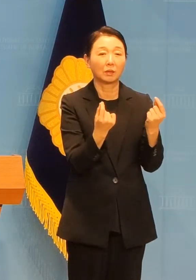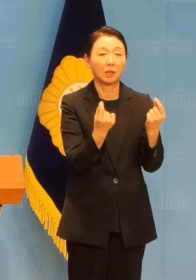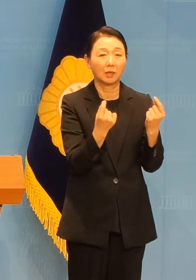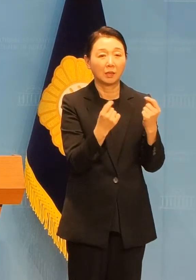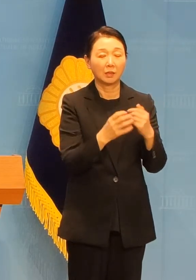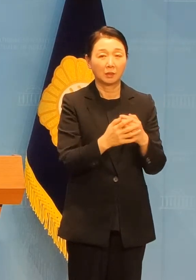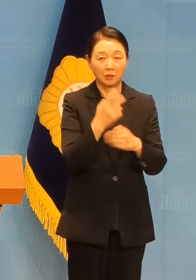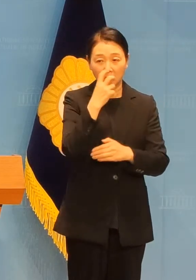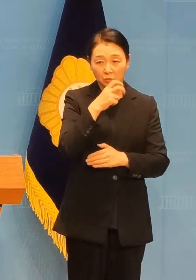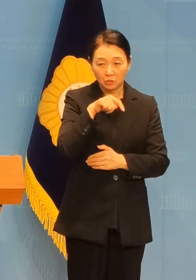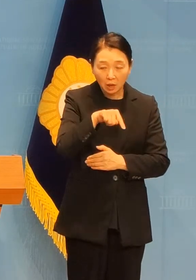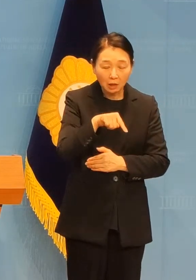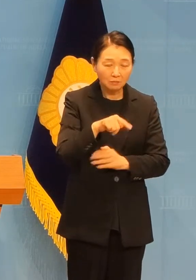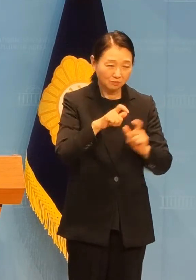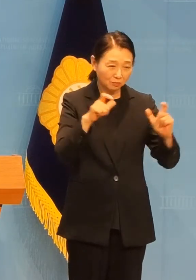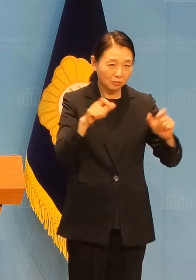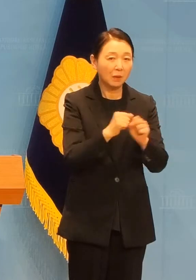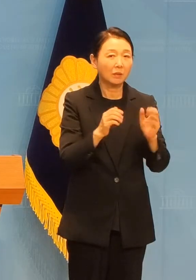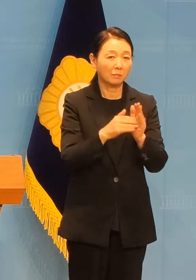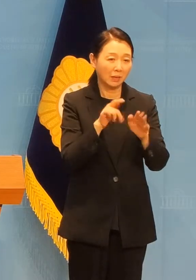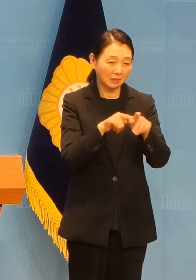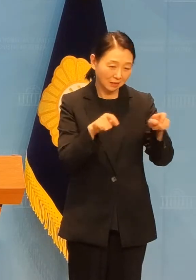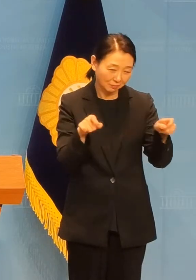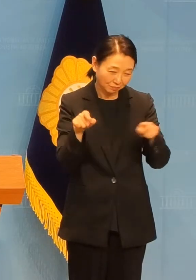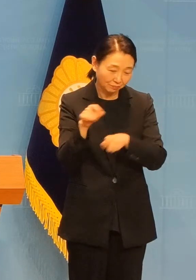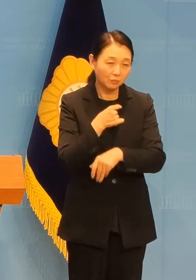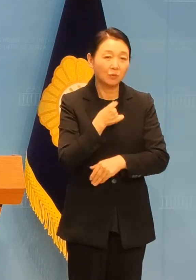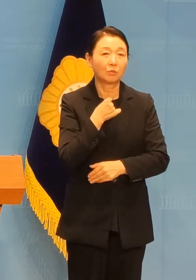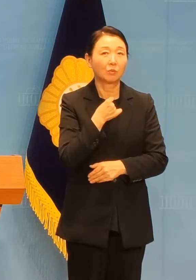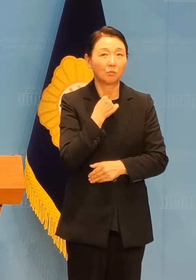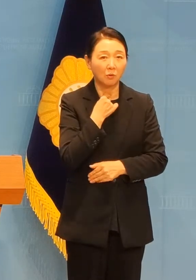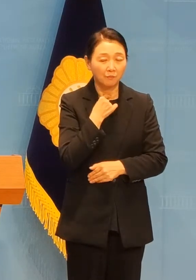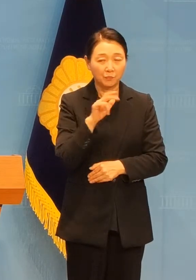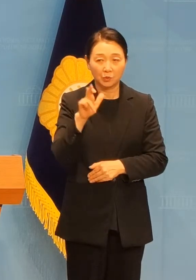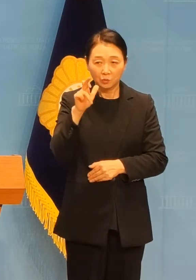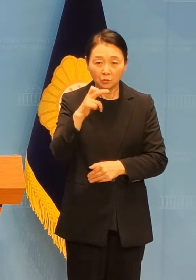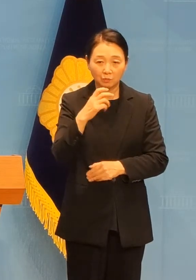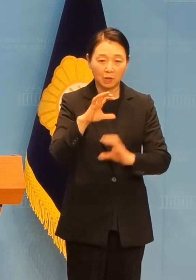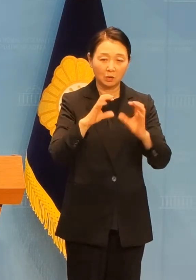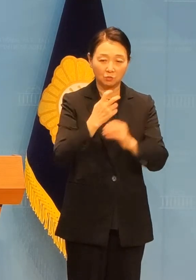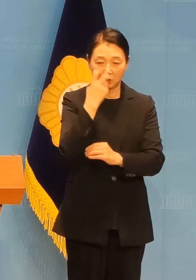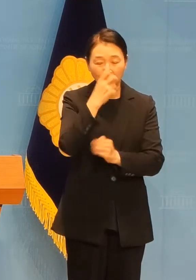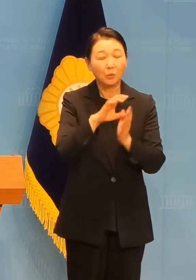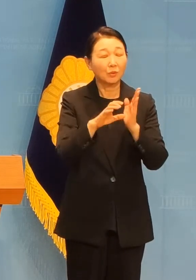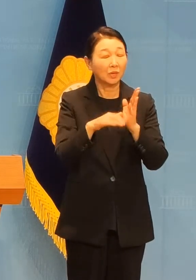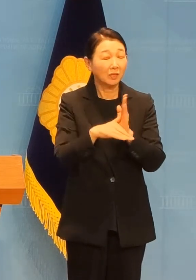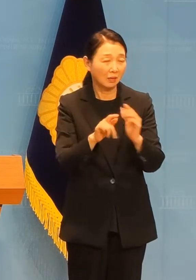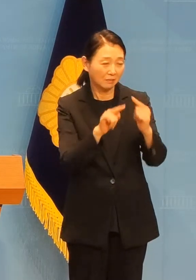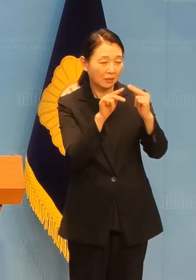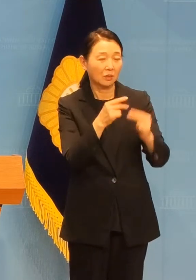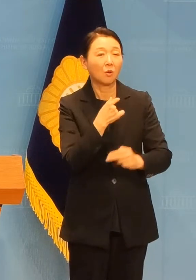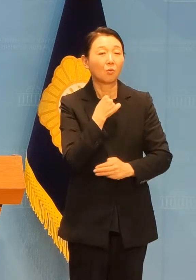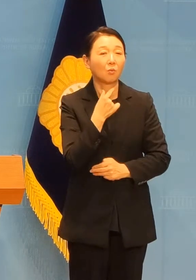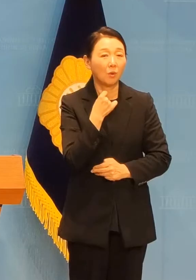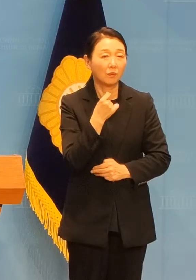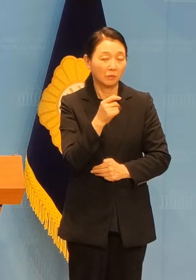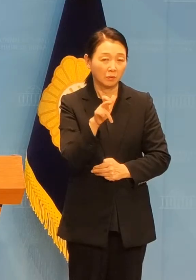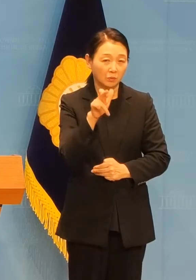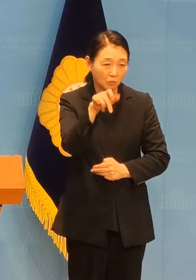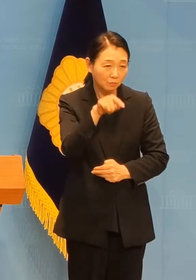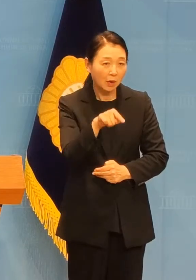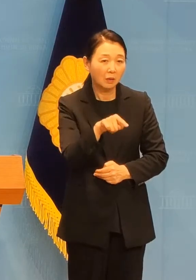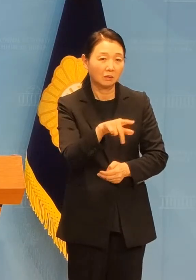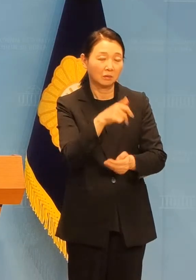수사 범위를 무한정 늘려 시간을 끌고 쿠팡 국정조사마저 정쟁의 도구로 삼으며 사실상 쿠팡의